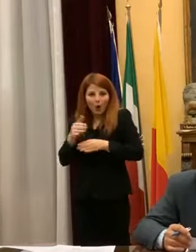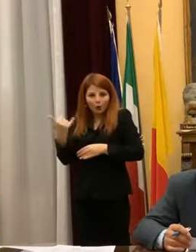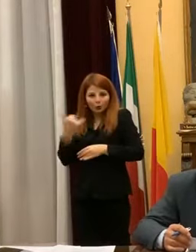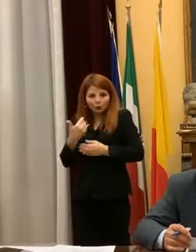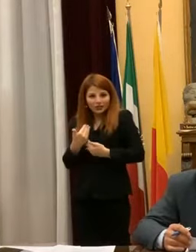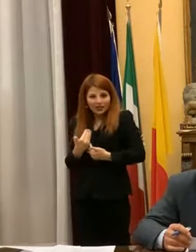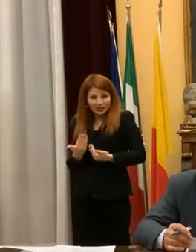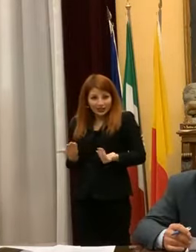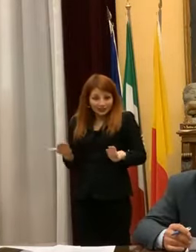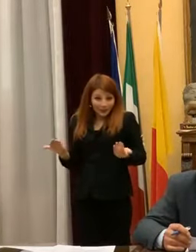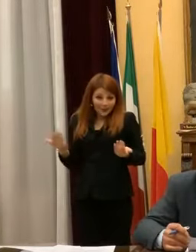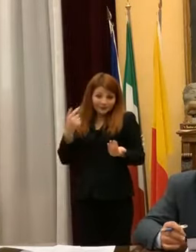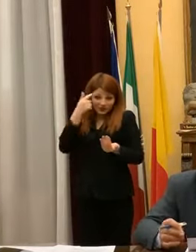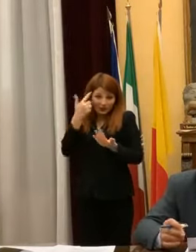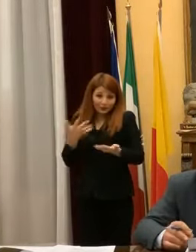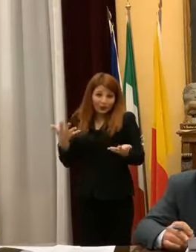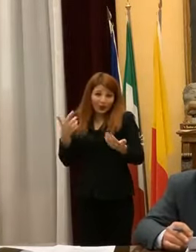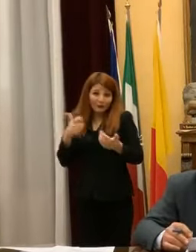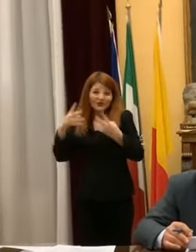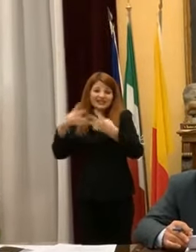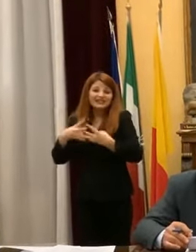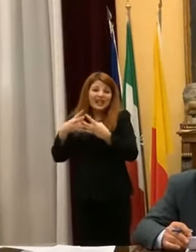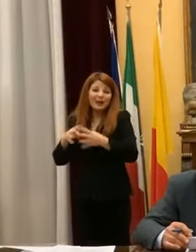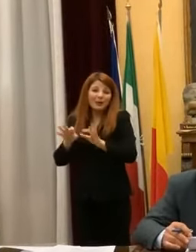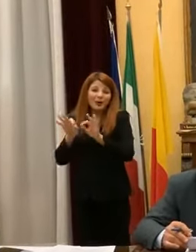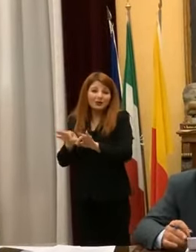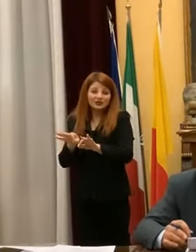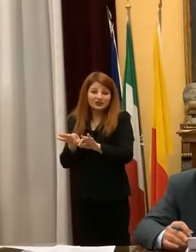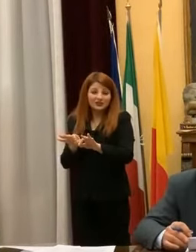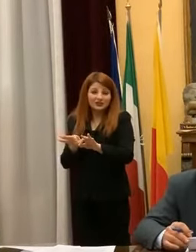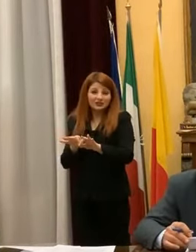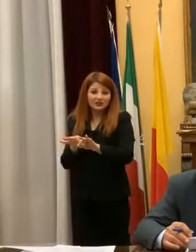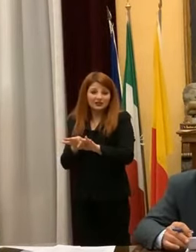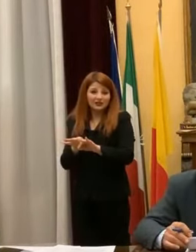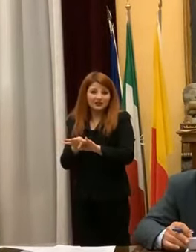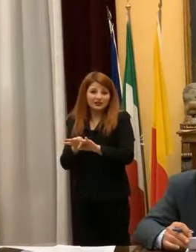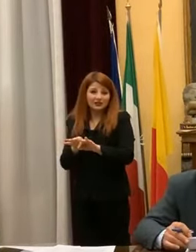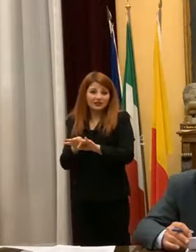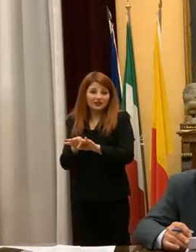E ora però ero anche consapevole